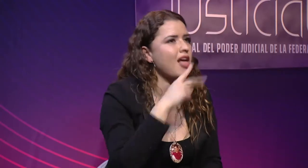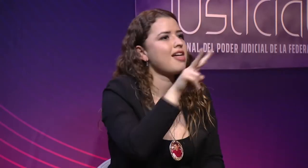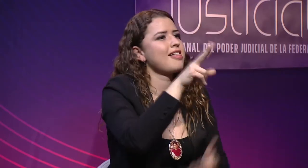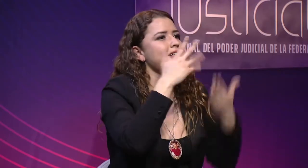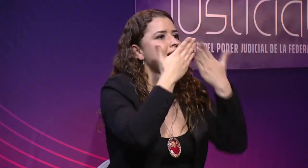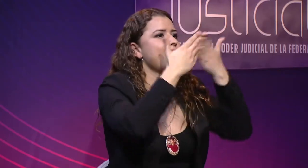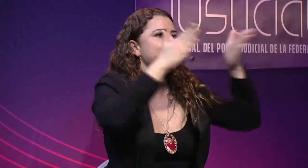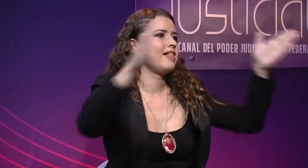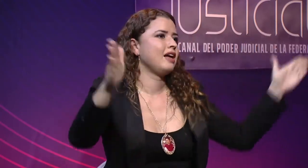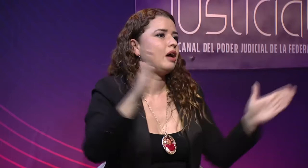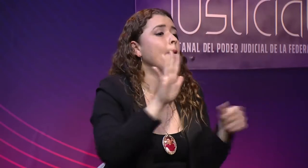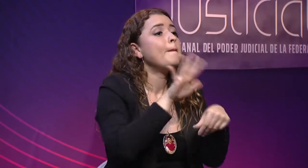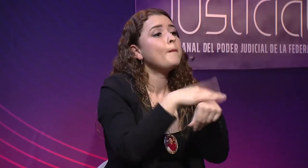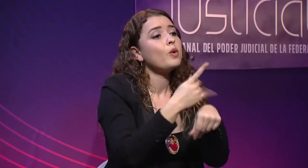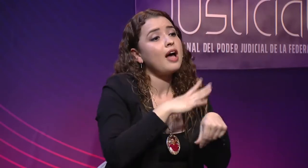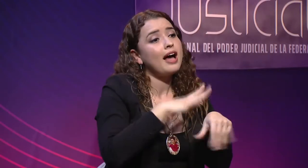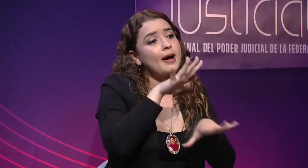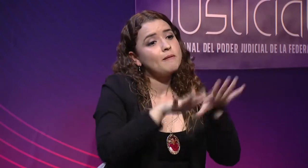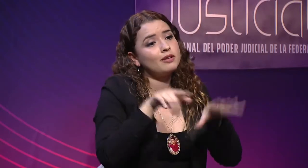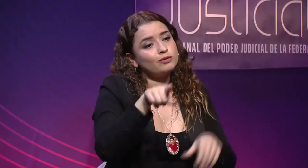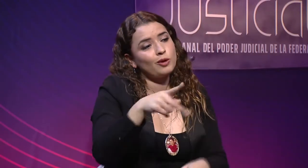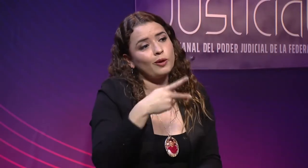exposición. Justamente para eso, para mostrar